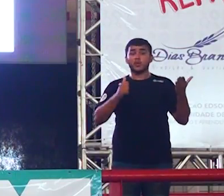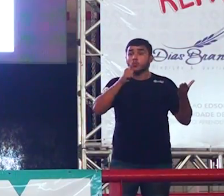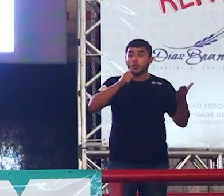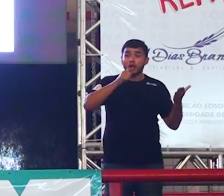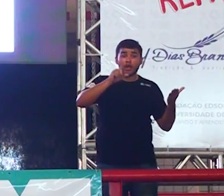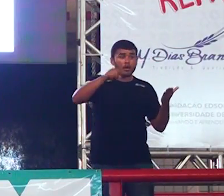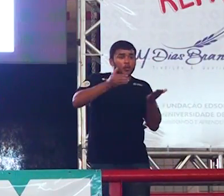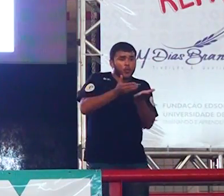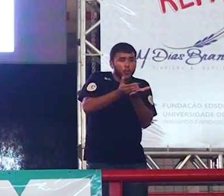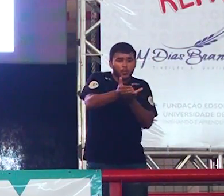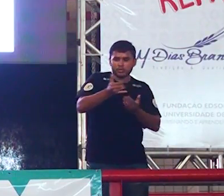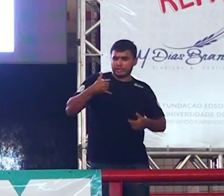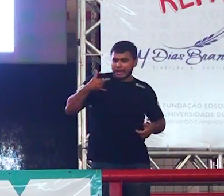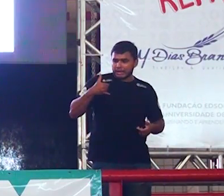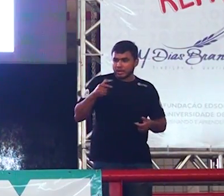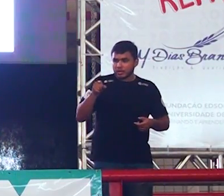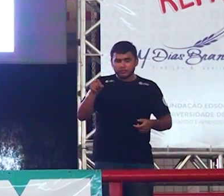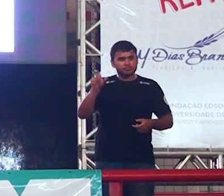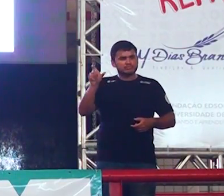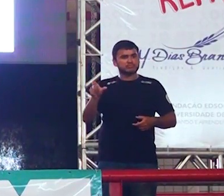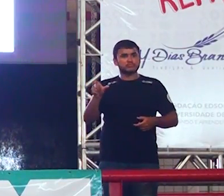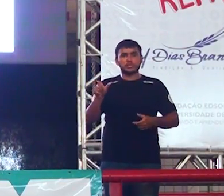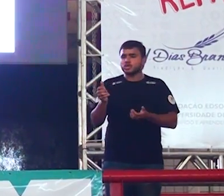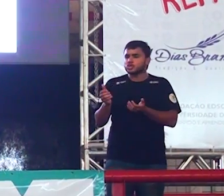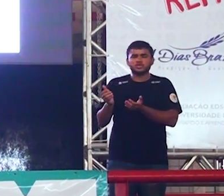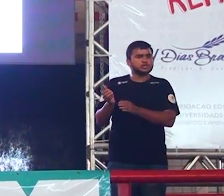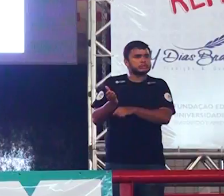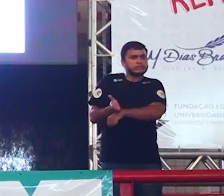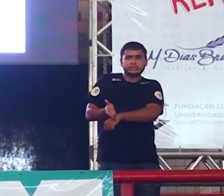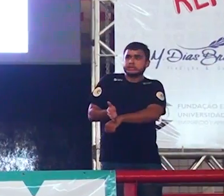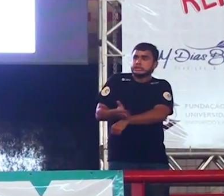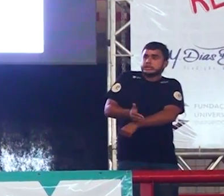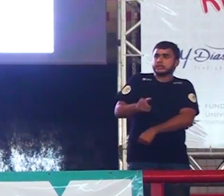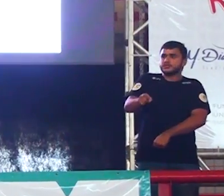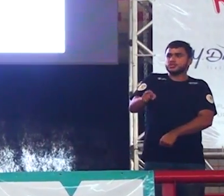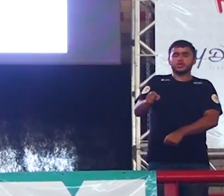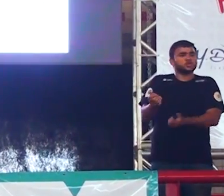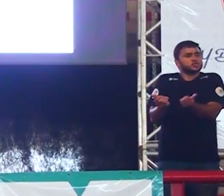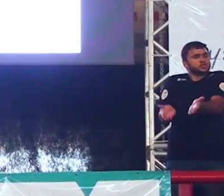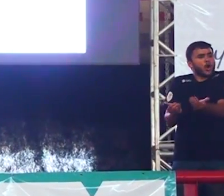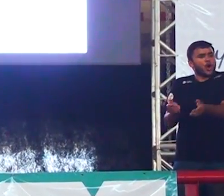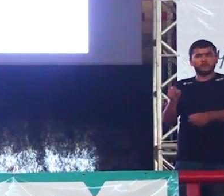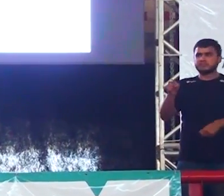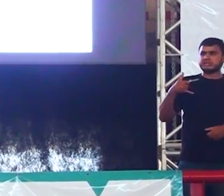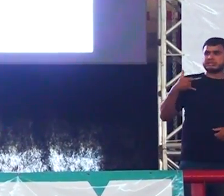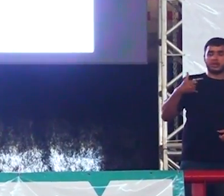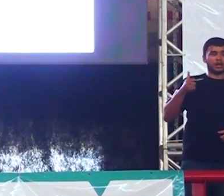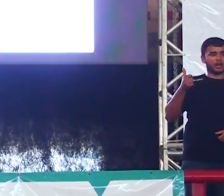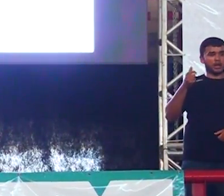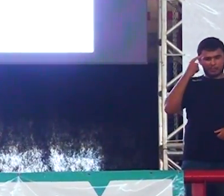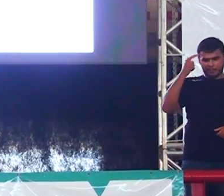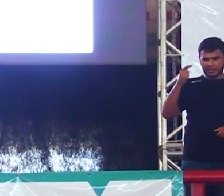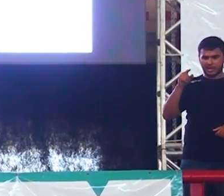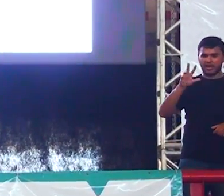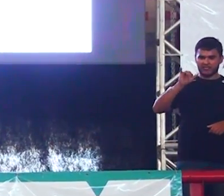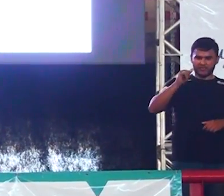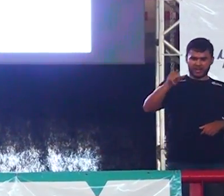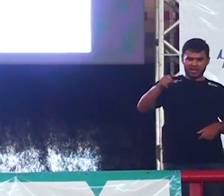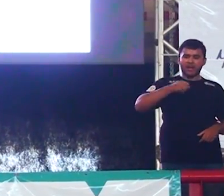Mulher que começa o ciclo menstrual mais cedo, não significa dizer que ela vai ter a menopausa mais